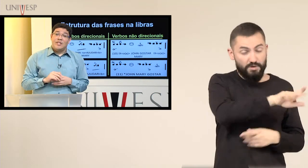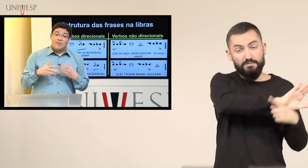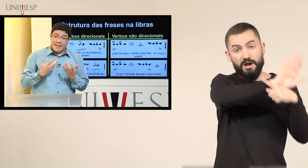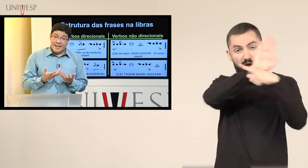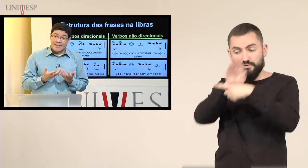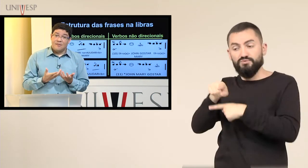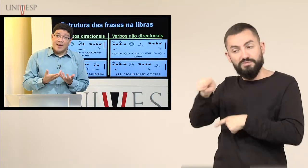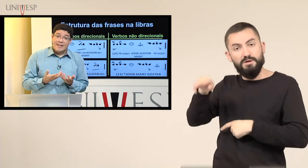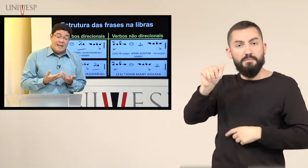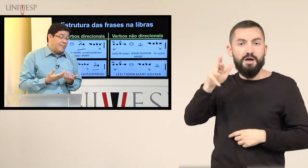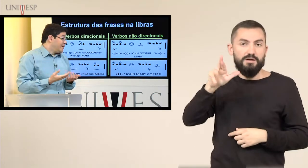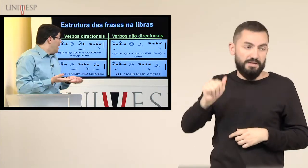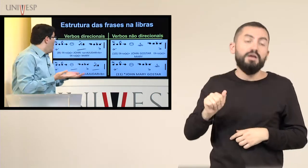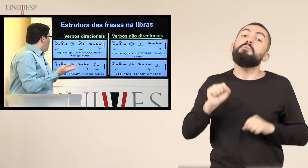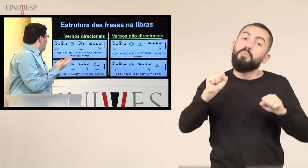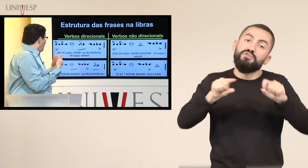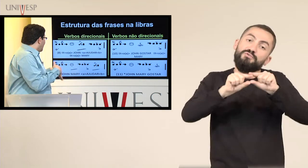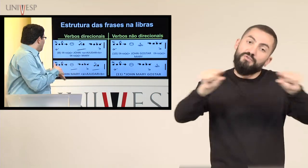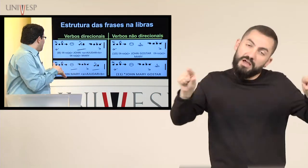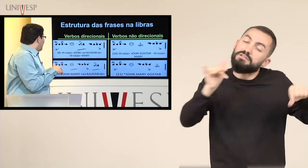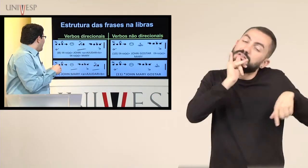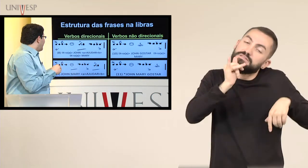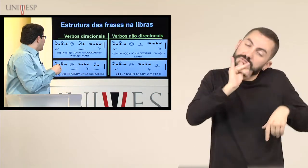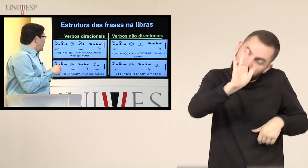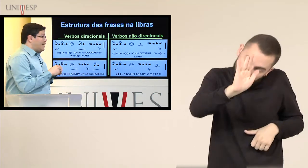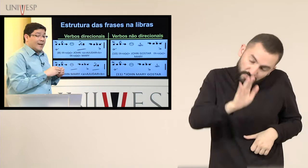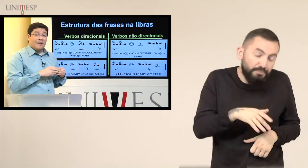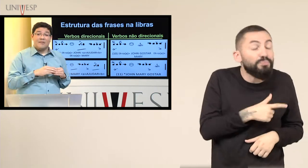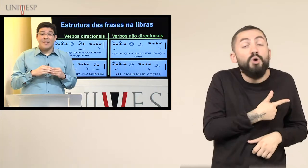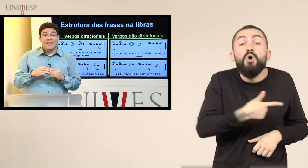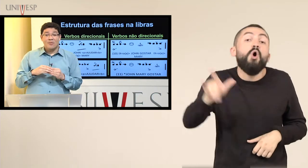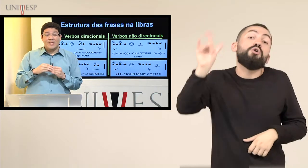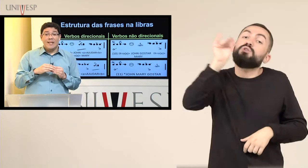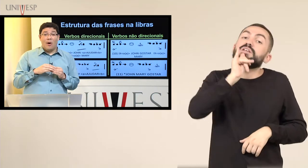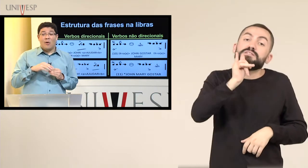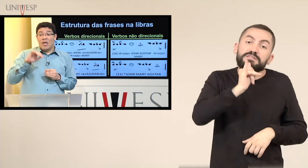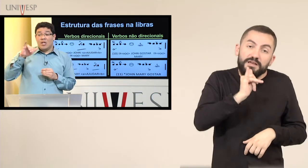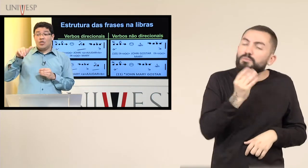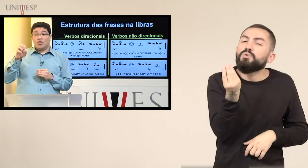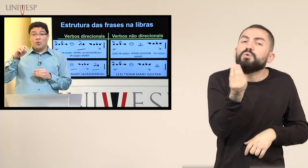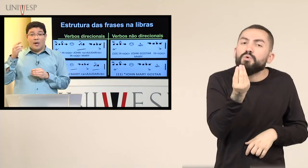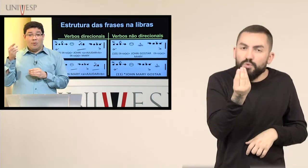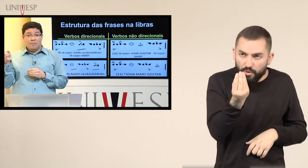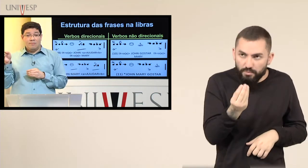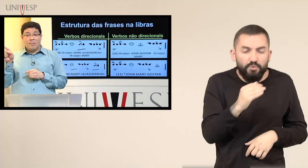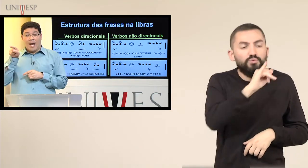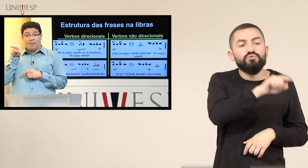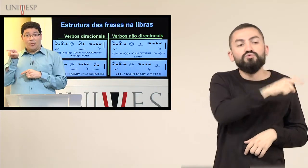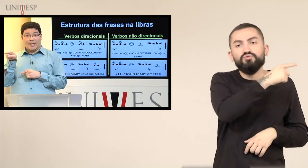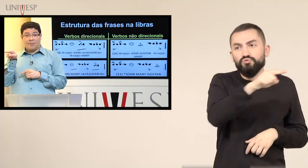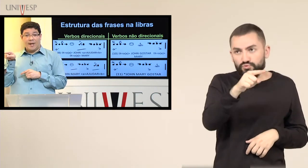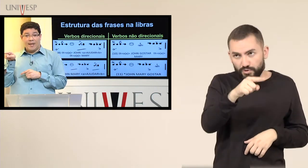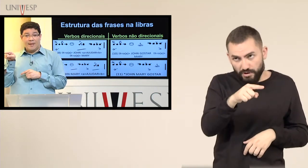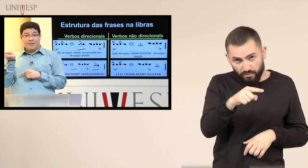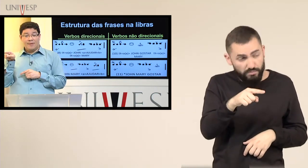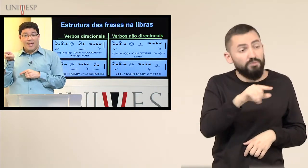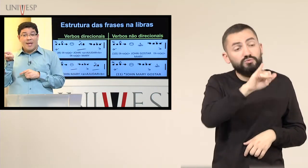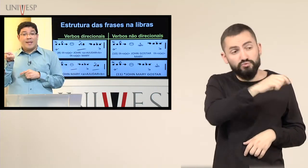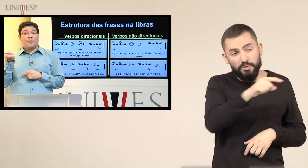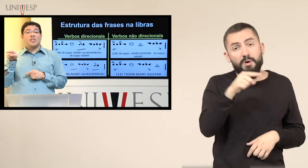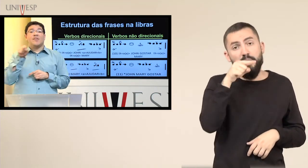possibilidade de expressar essa frase em Libras. Uma outra possibilidade seria fazer o sinal de João, apontar para